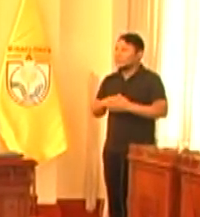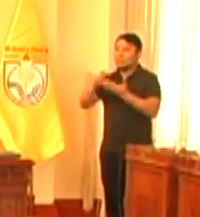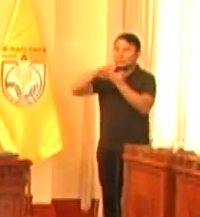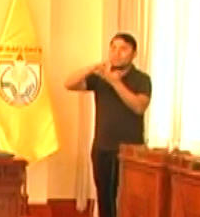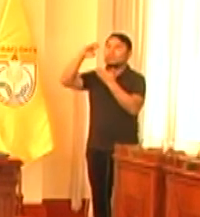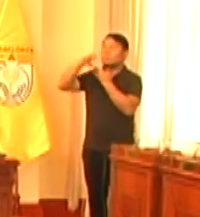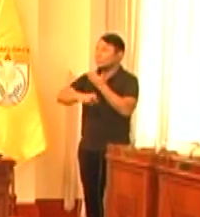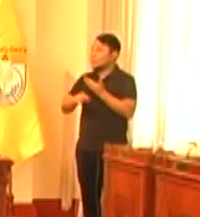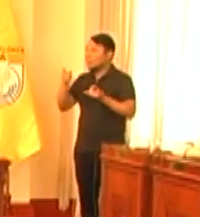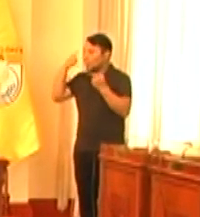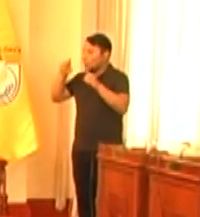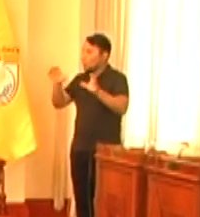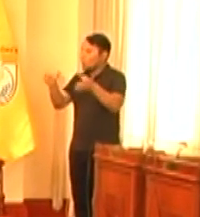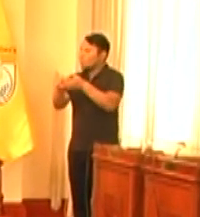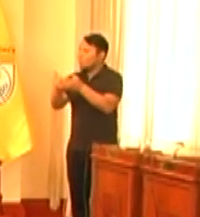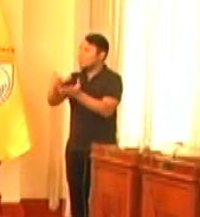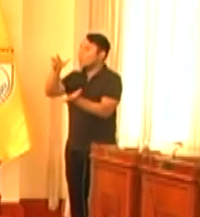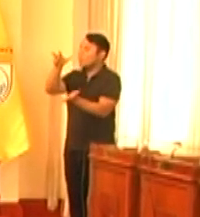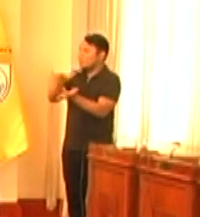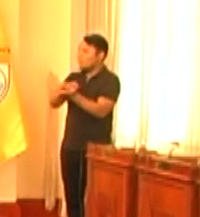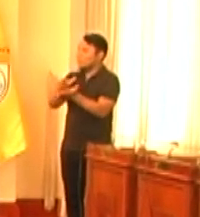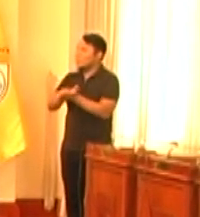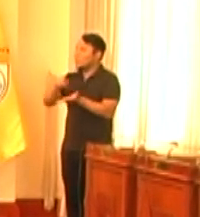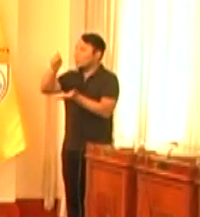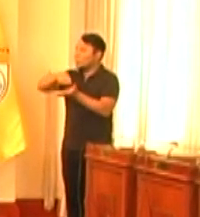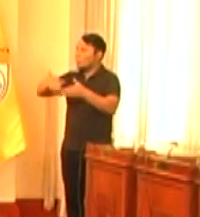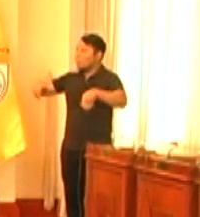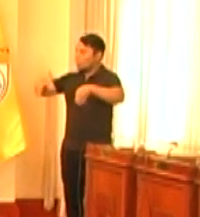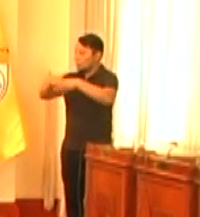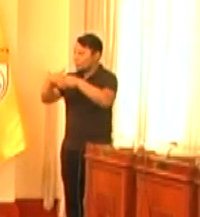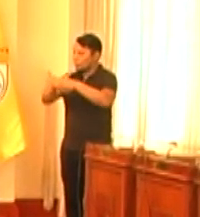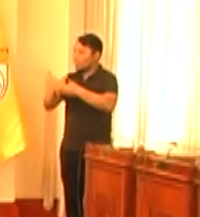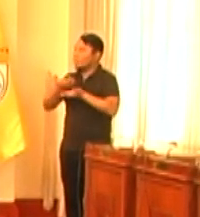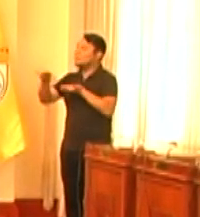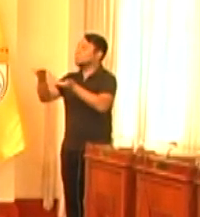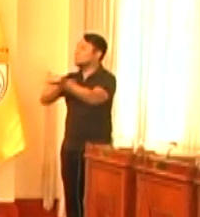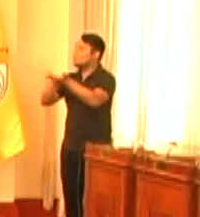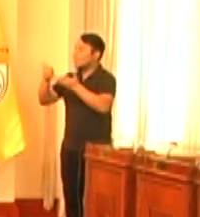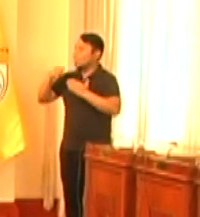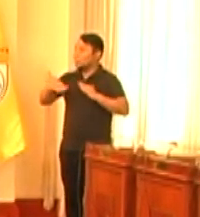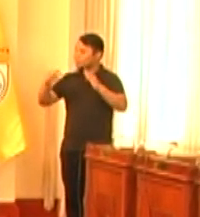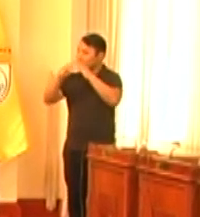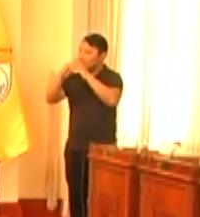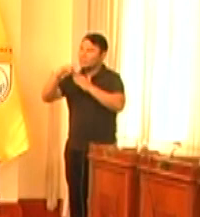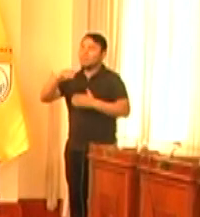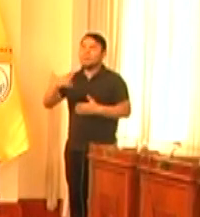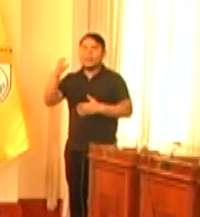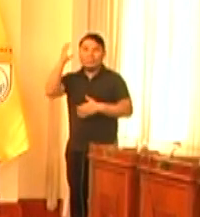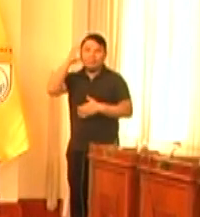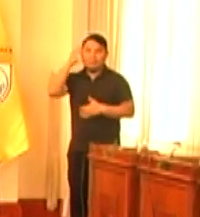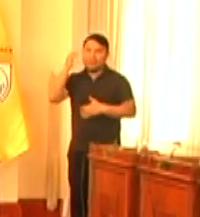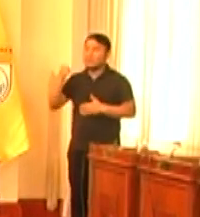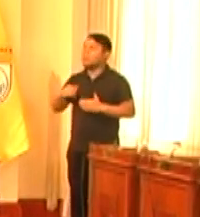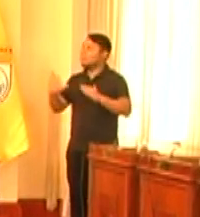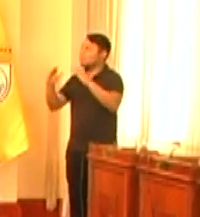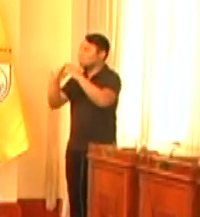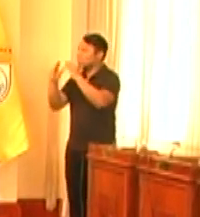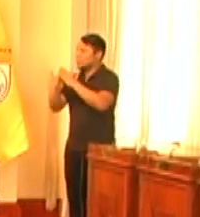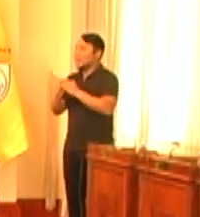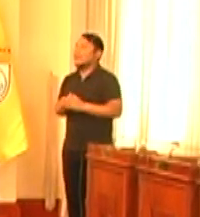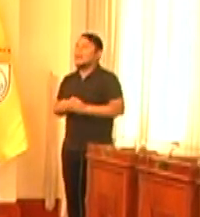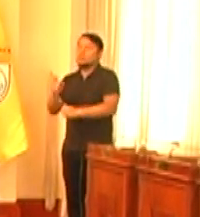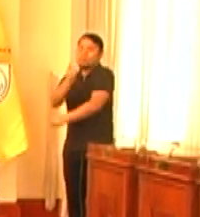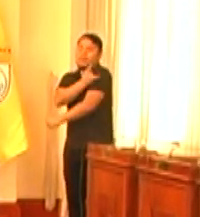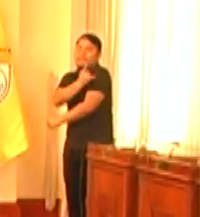Proyecto de acuerdo de consejo que aprueba la suscripción del convenio marco de cooperación entre la Municipalidad de Miraflores y la Universidad Científica del